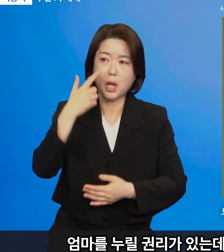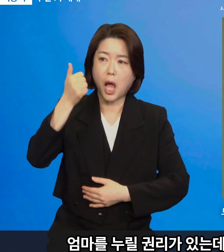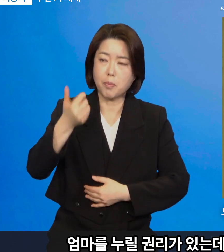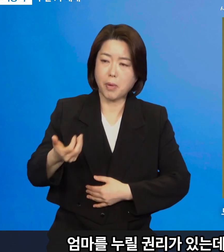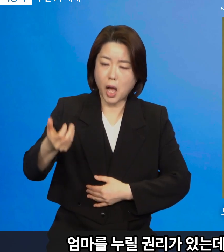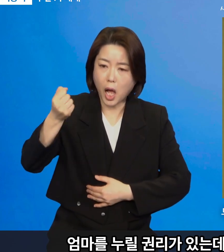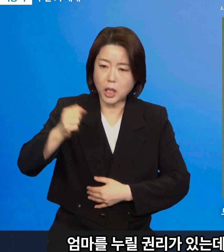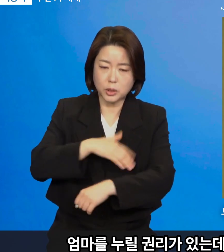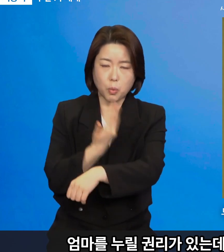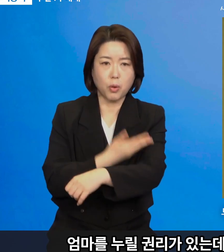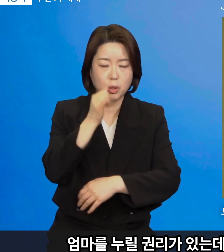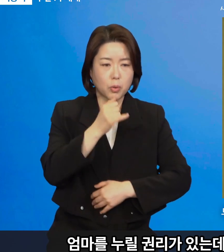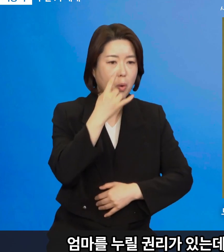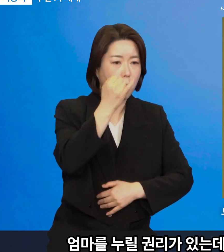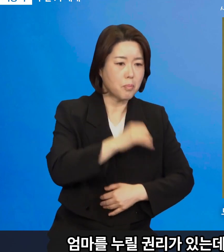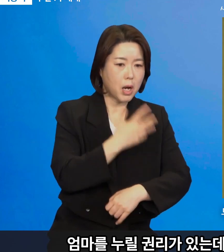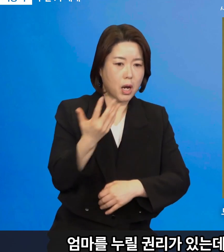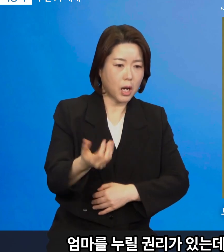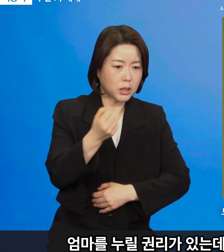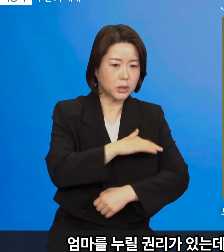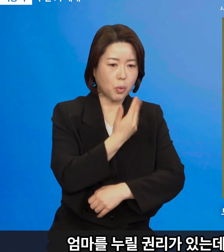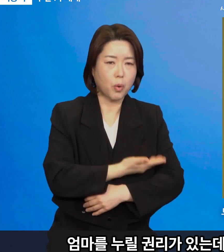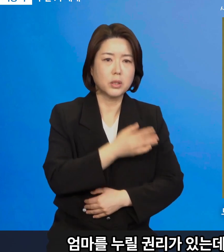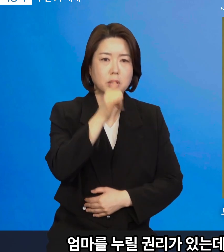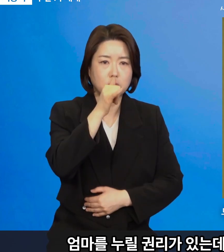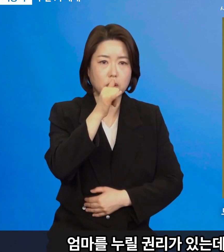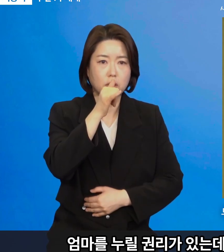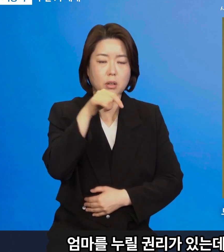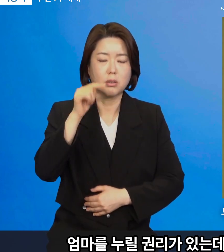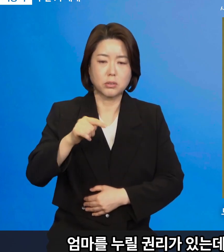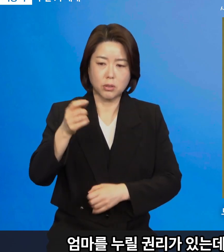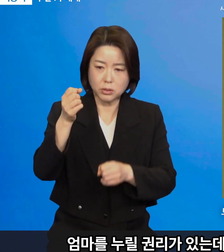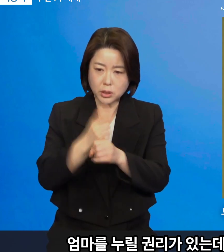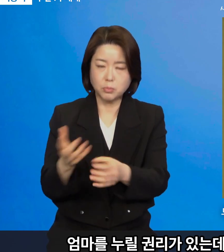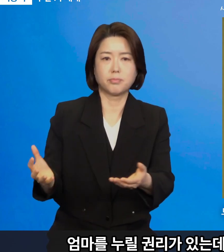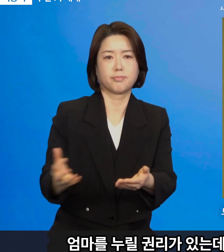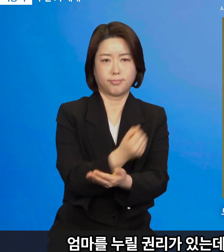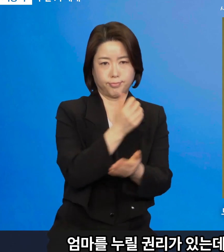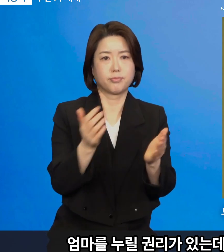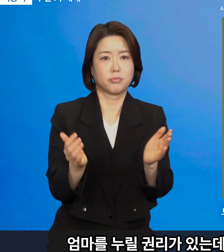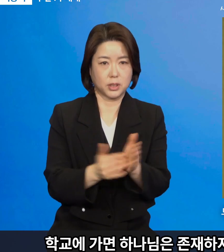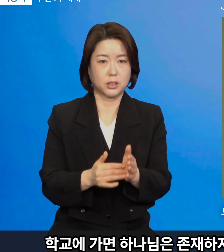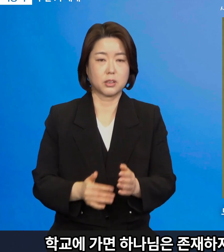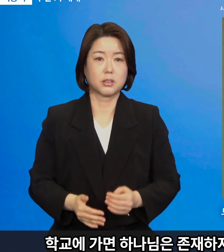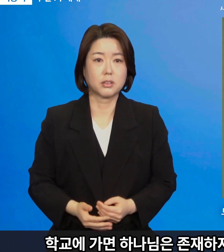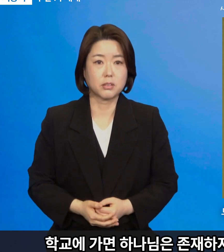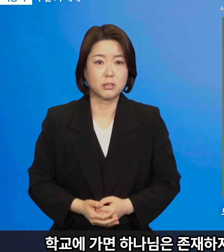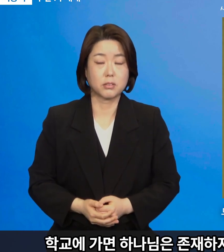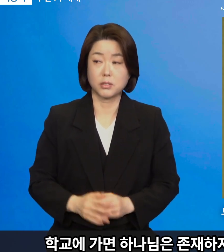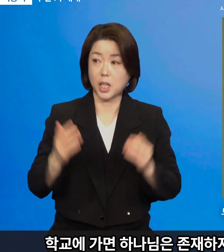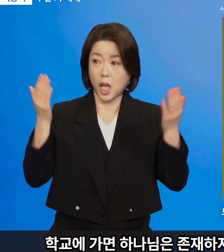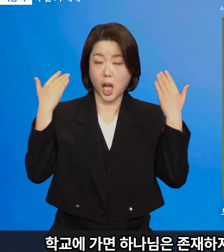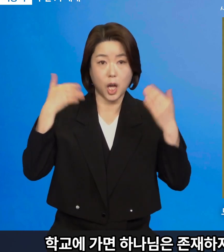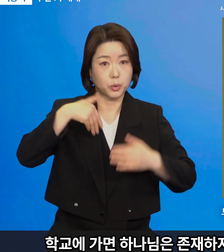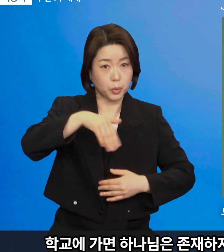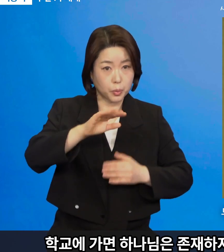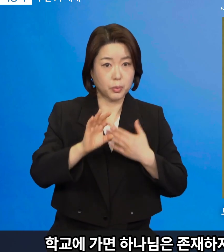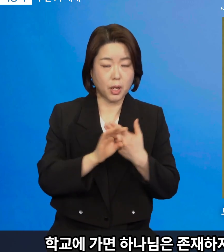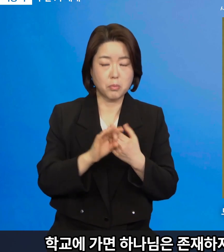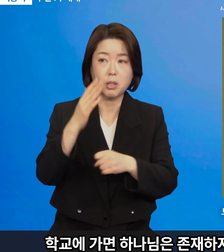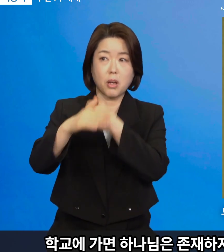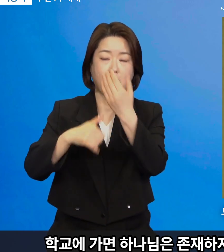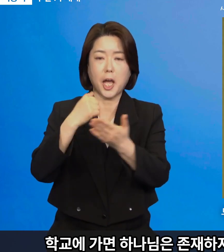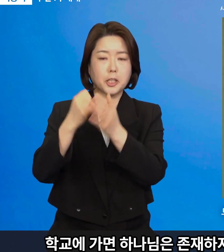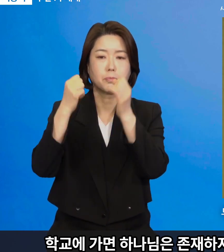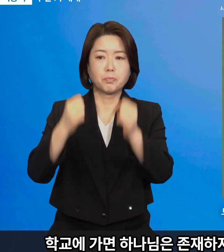있고 엄마를 누릴 권리가 있는데 그것을 박탈당한 것입니다. 학교에 가면 하나님은 존재하지